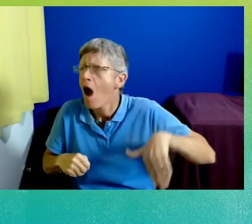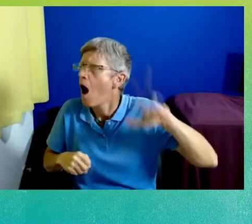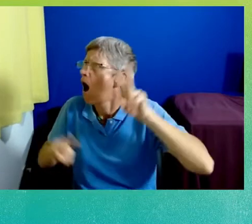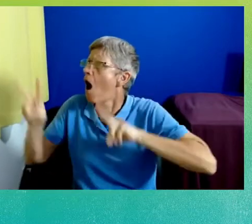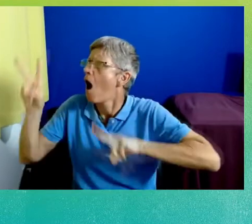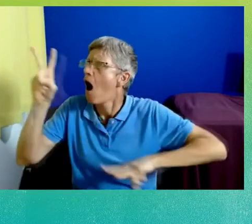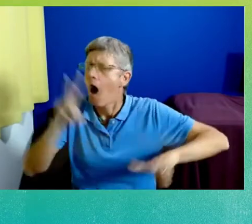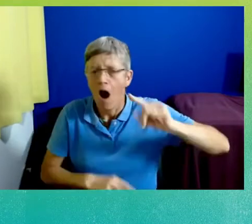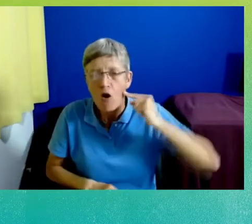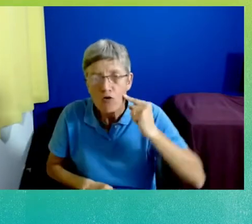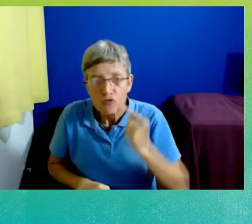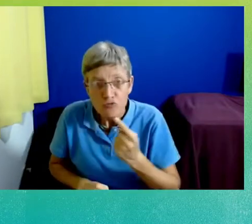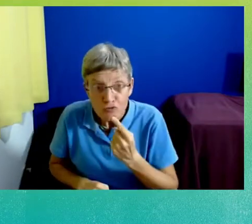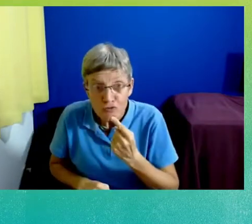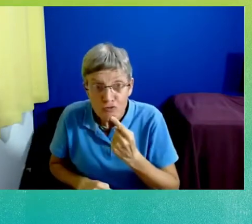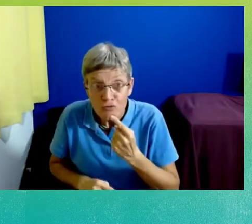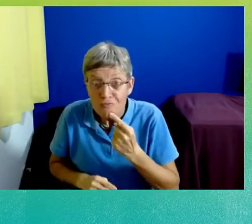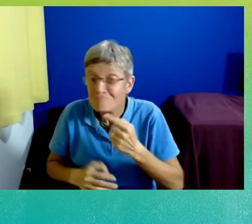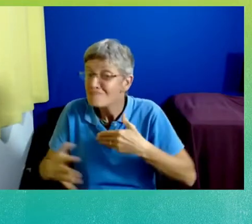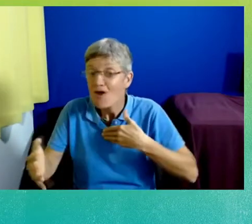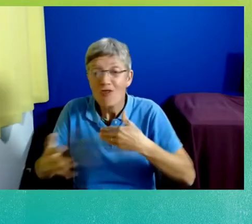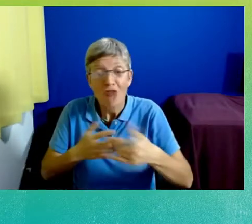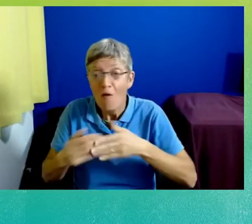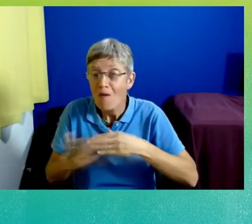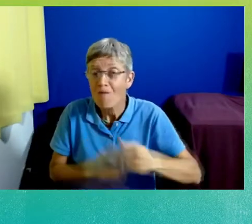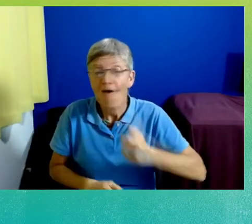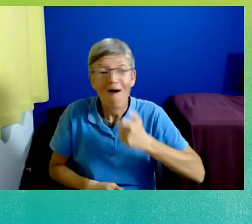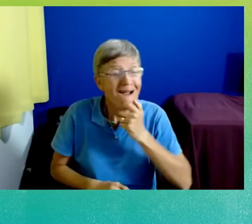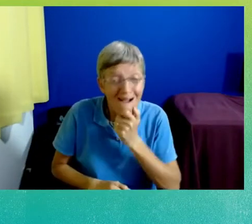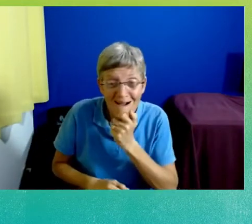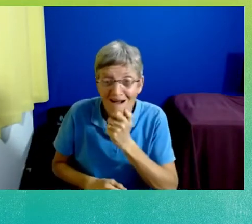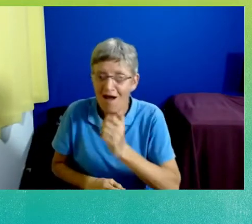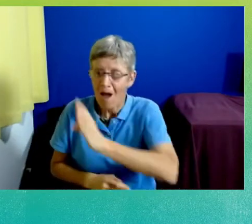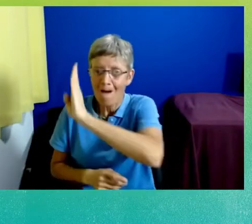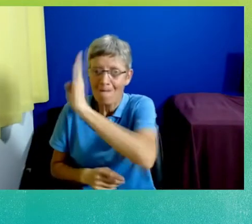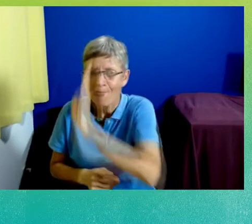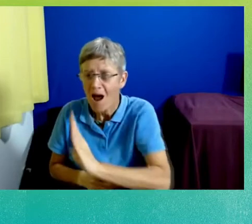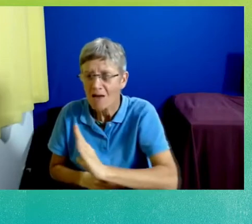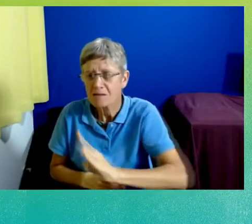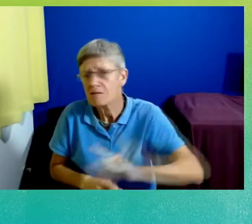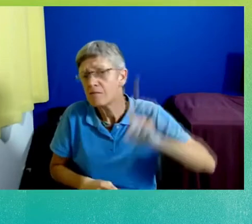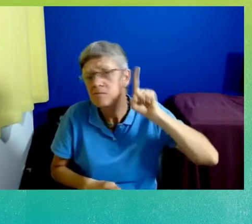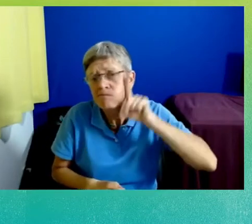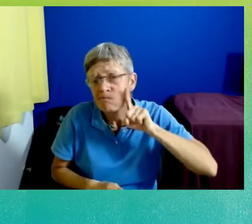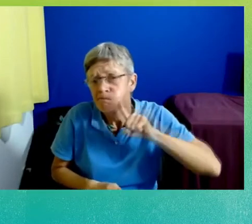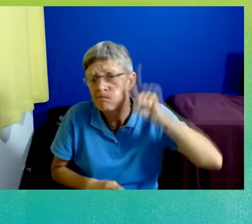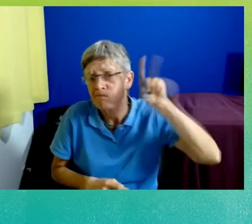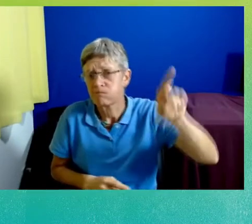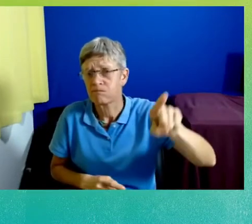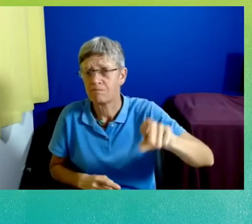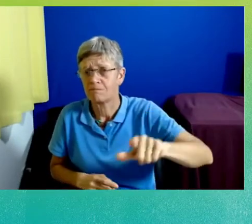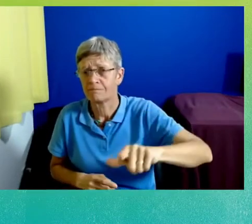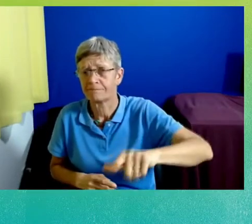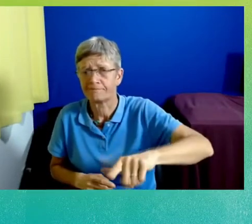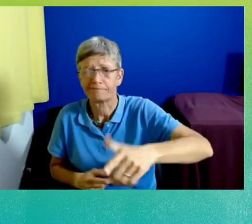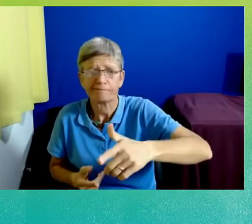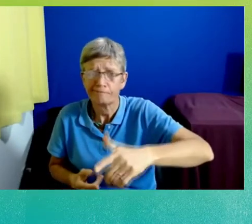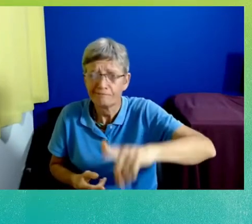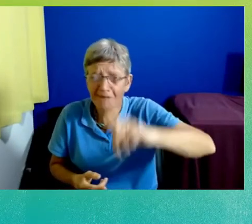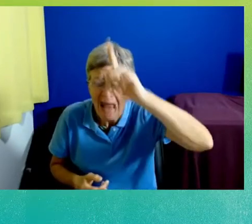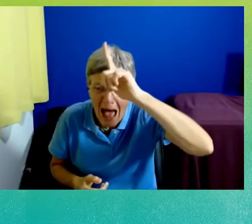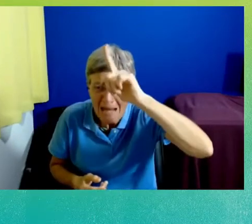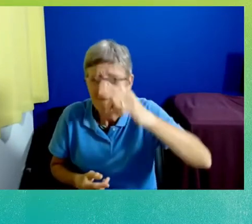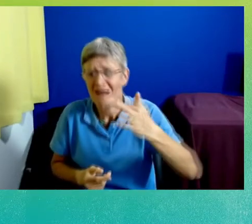seu conhecimento, a sua vivência de maneira visual. Não depende se é na Inglaterra, se é nos